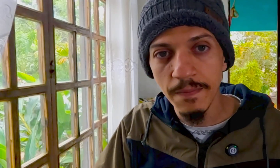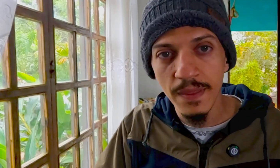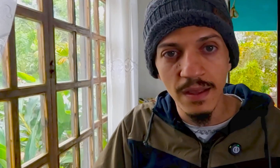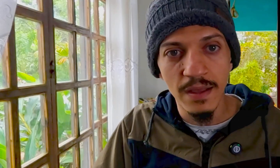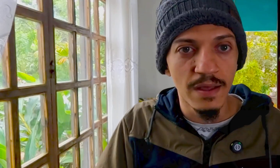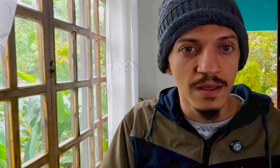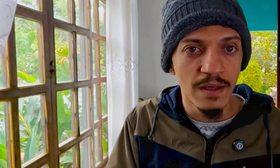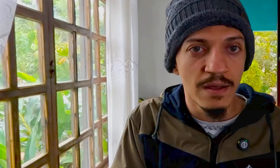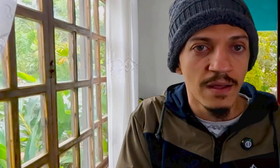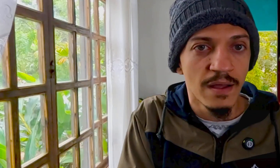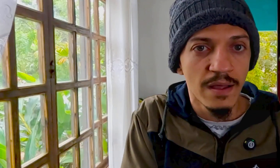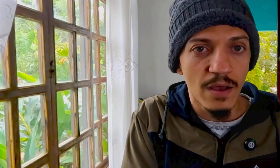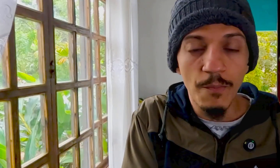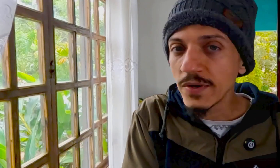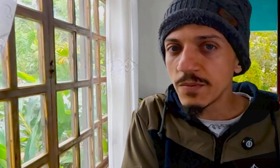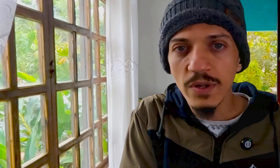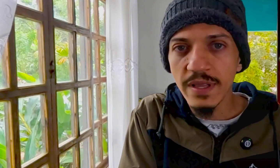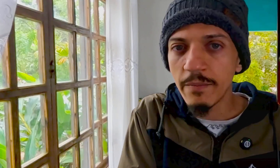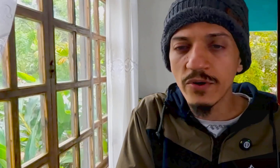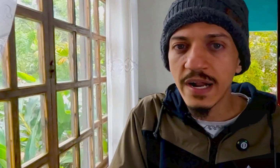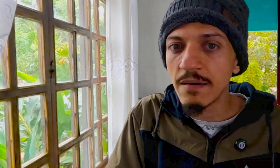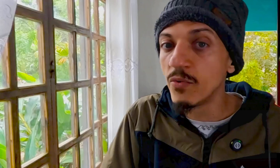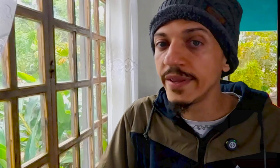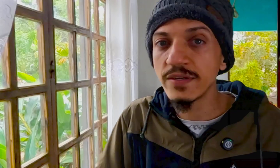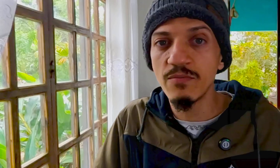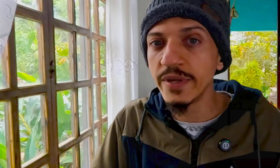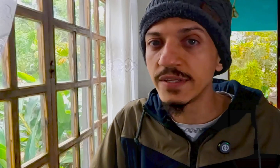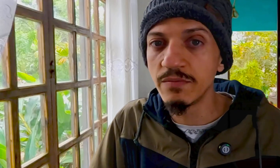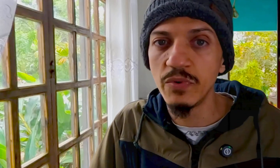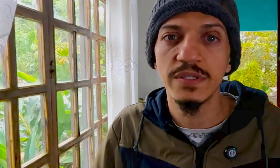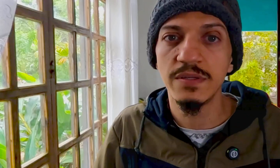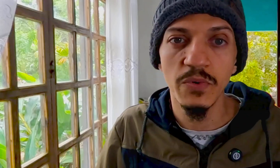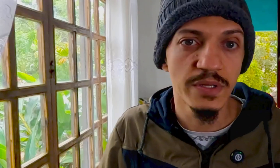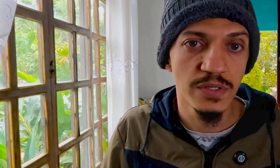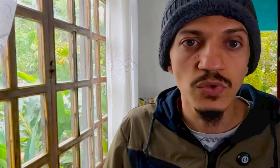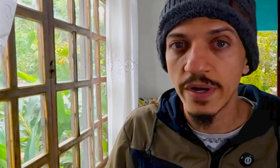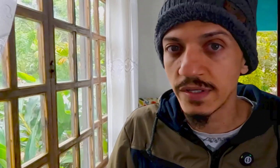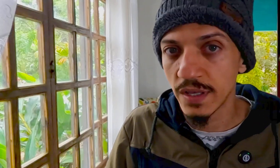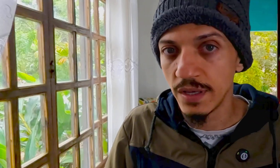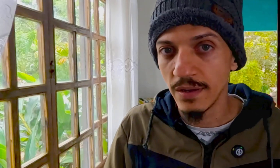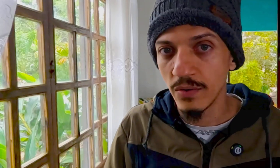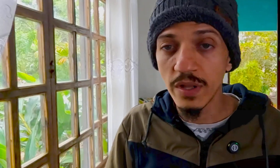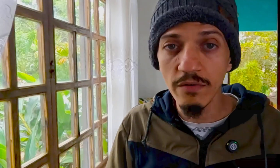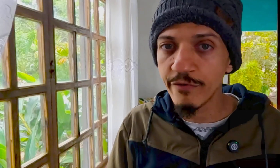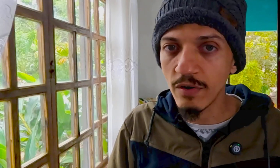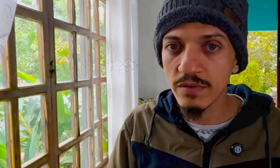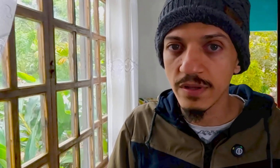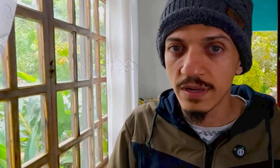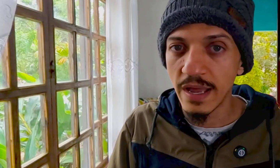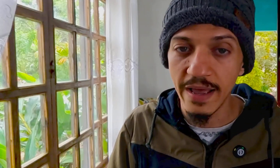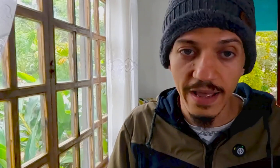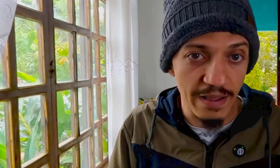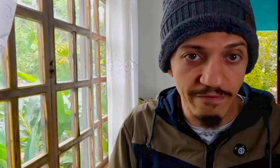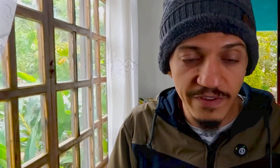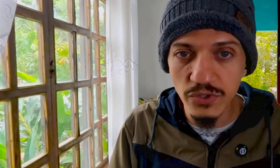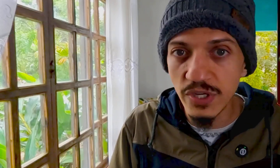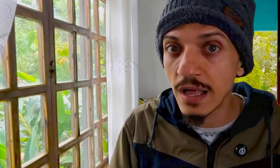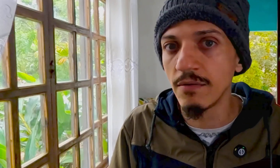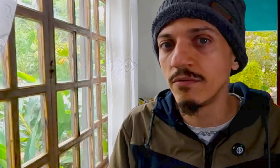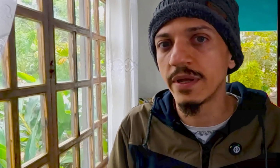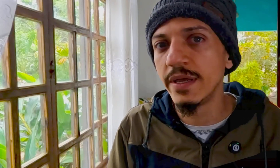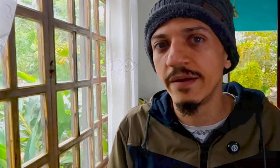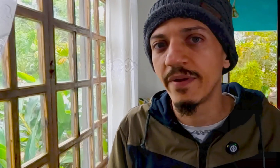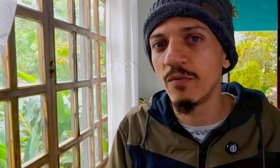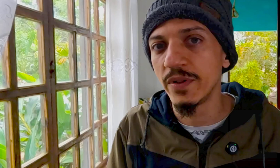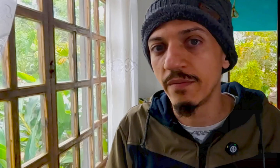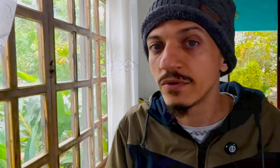mais. Eu posso te mostrar muitas histórias aqui. O que não falta é vídeo de